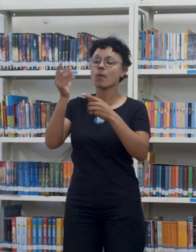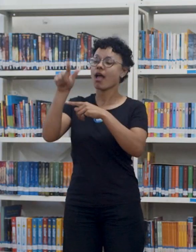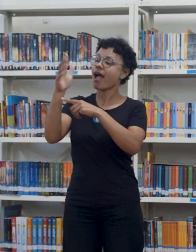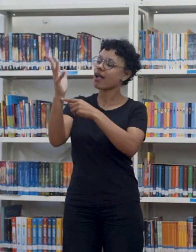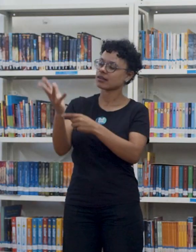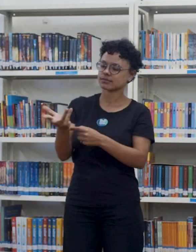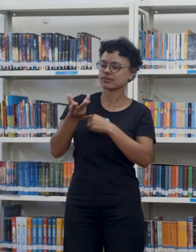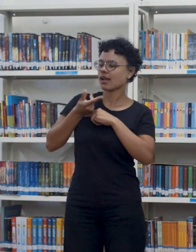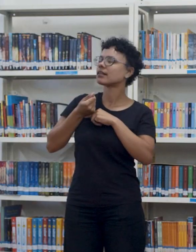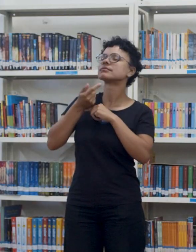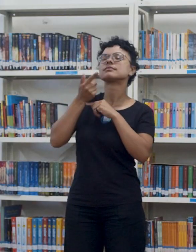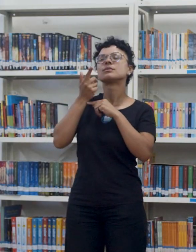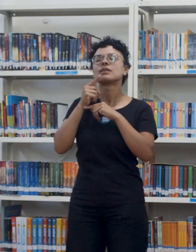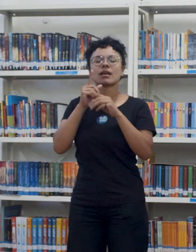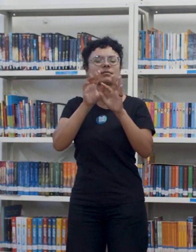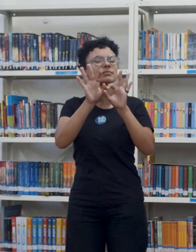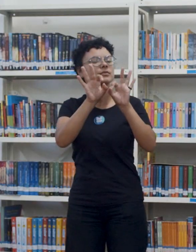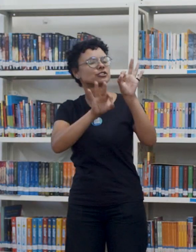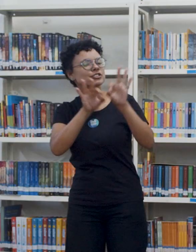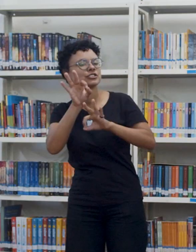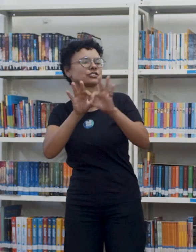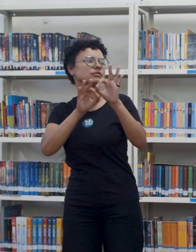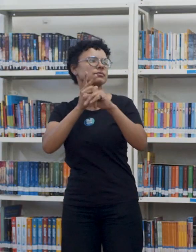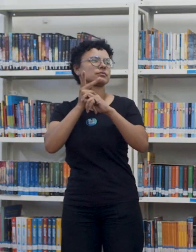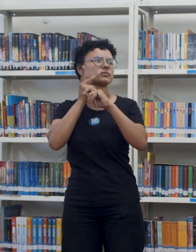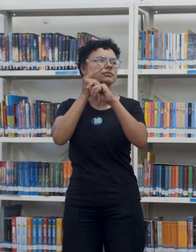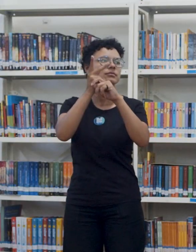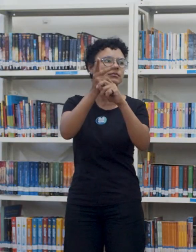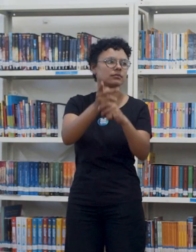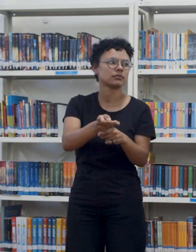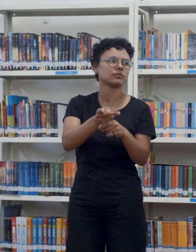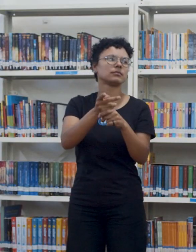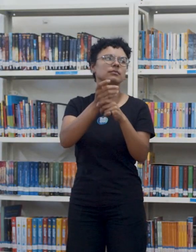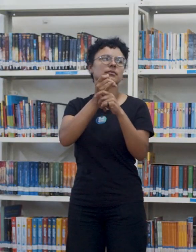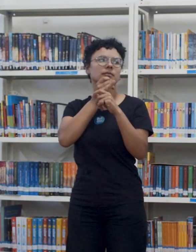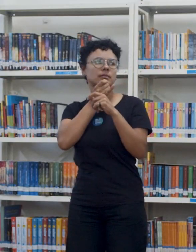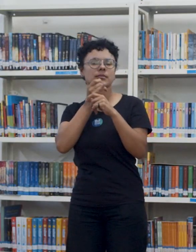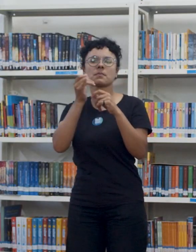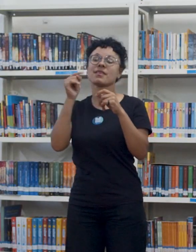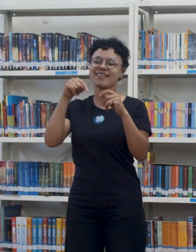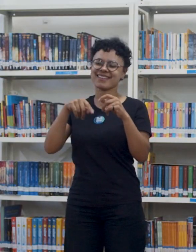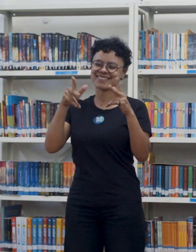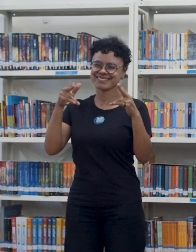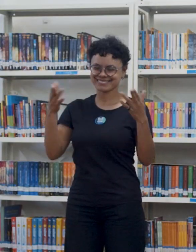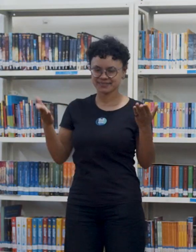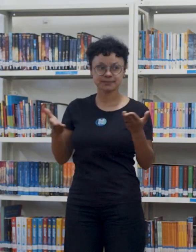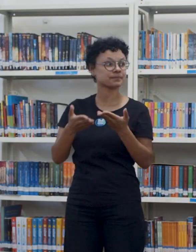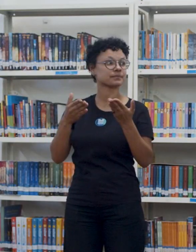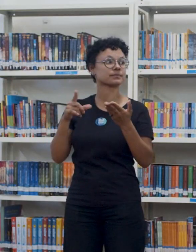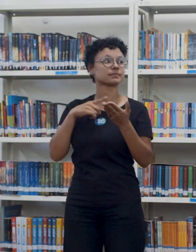Arte de buscar projetos, tais como os aqui